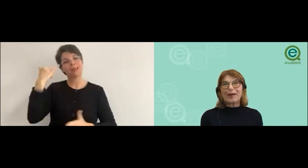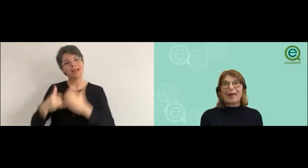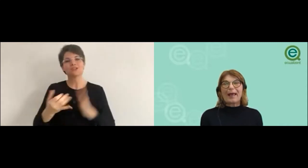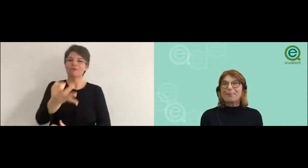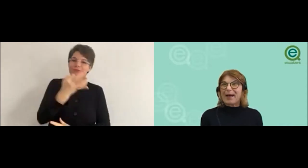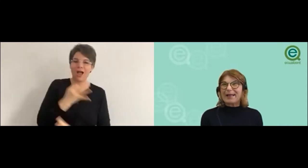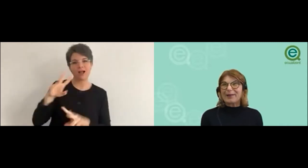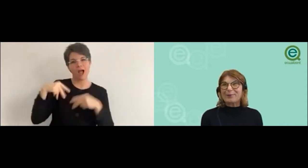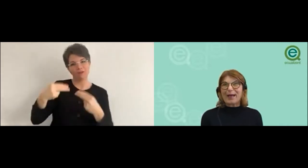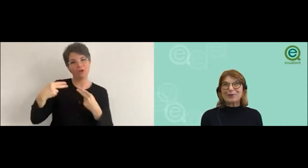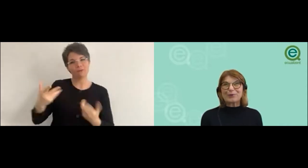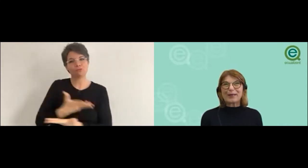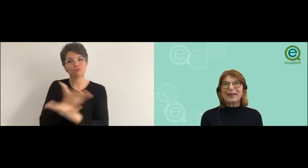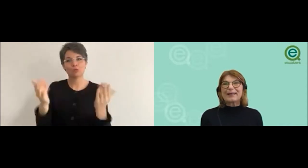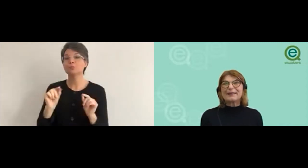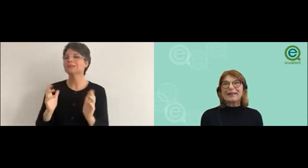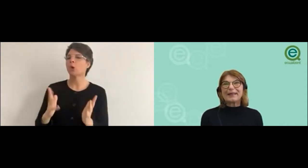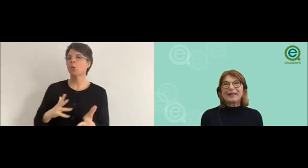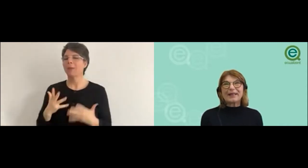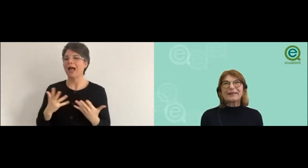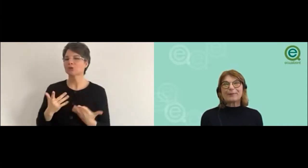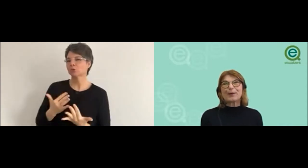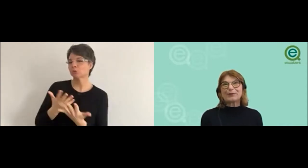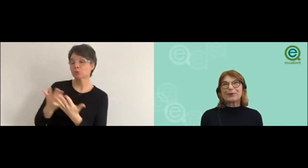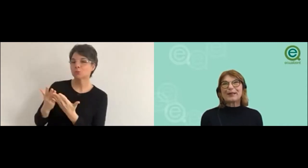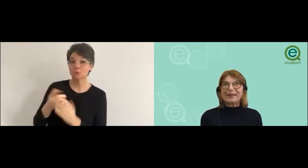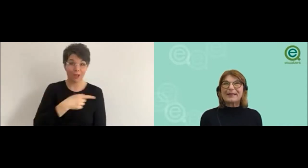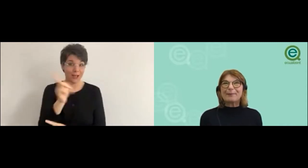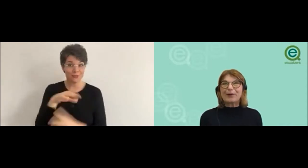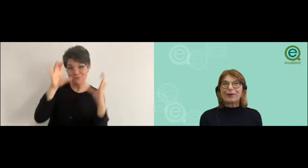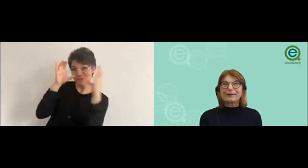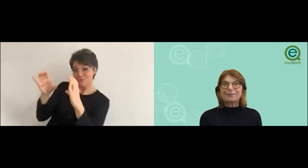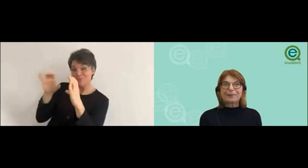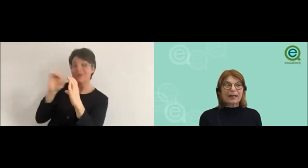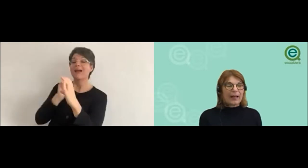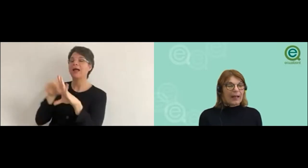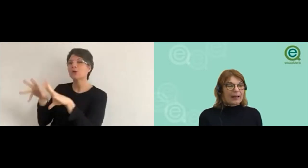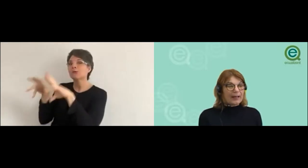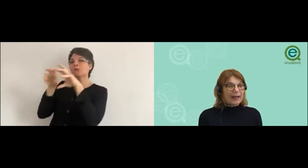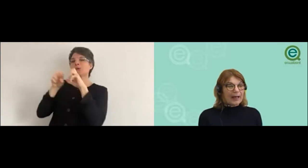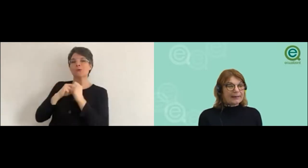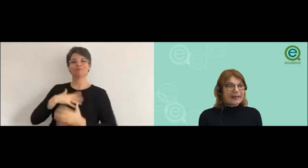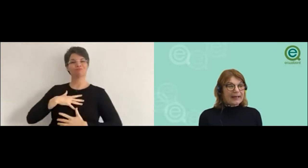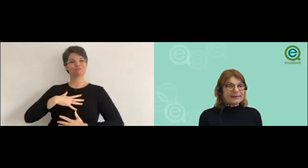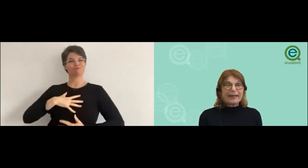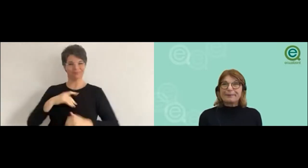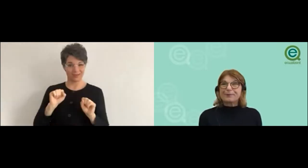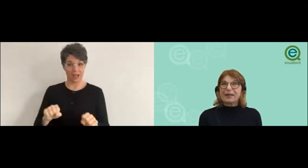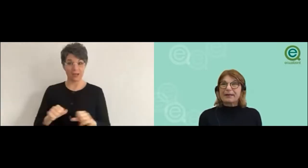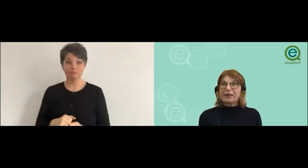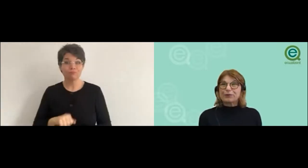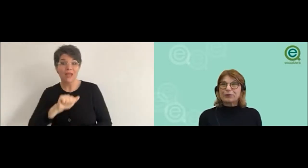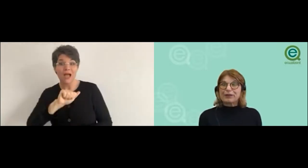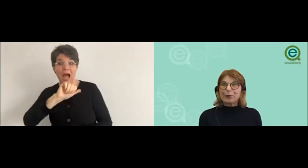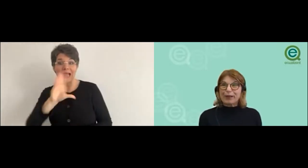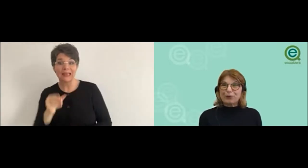noch ein paar kleine Überraschungen, die ihr dann persönlich mitnehmen könnt. Ja, Andreas